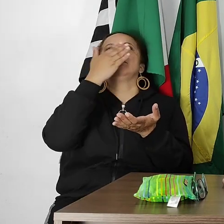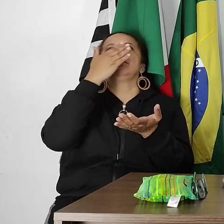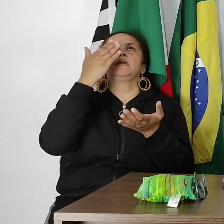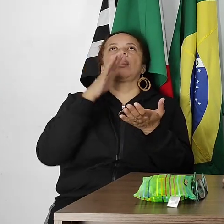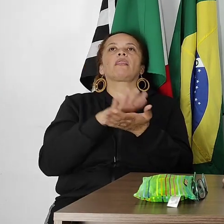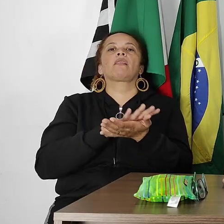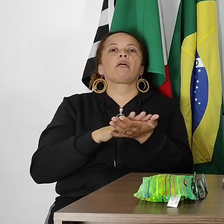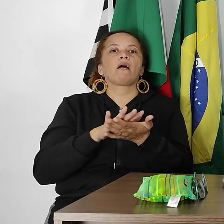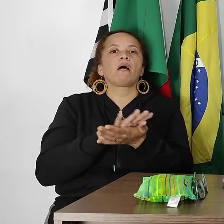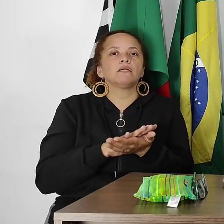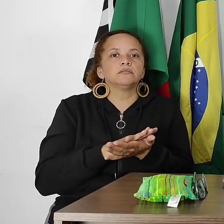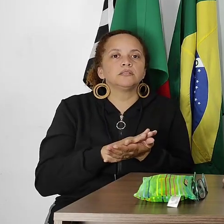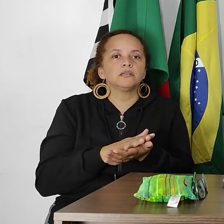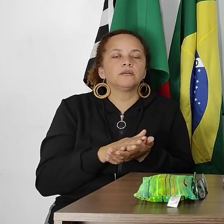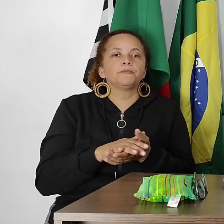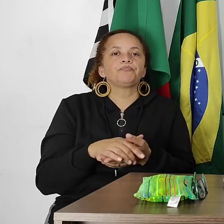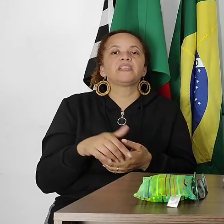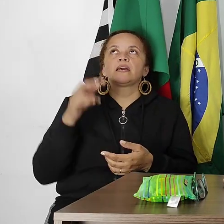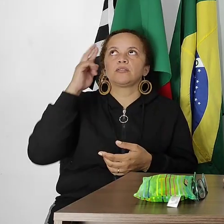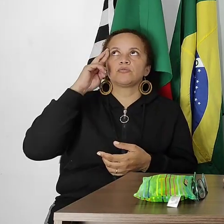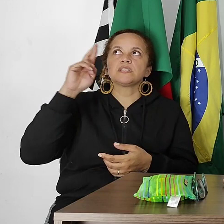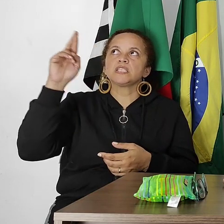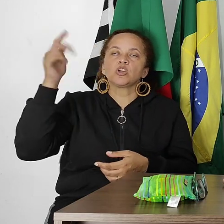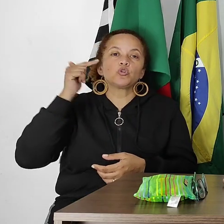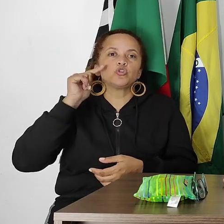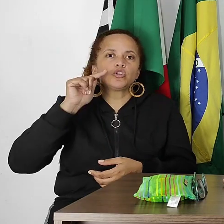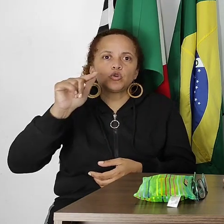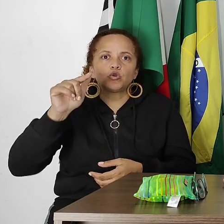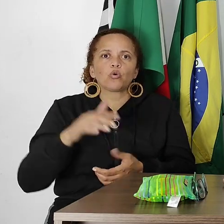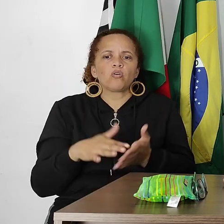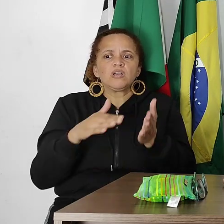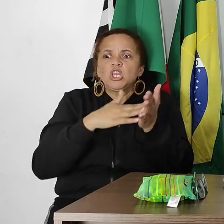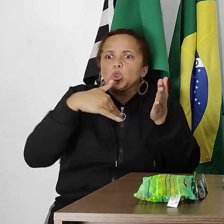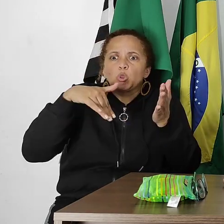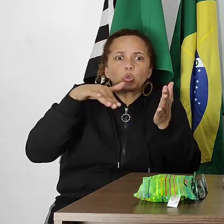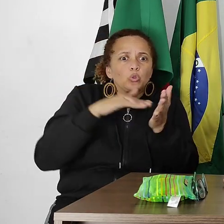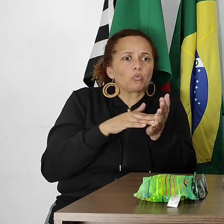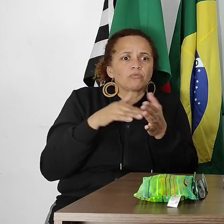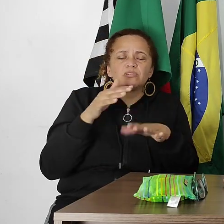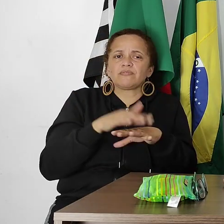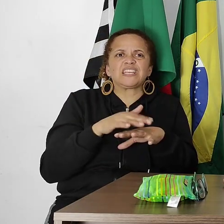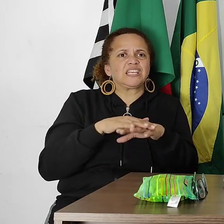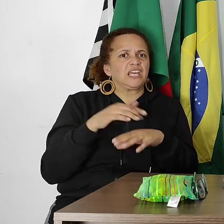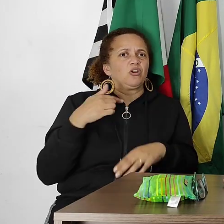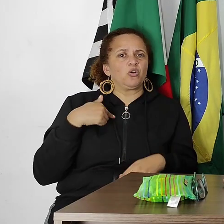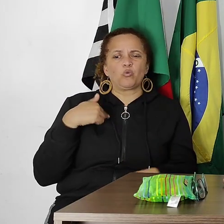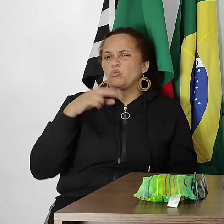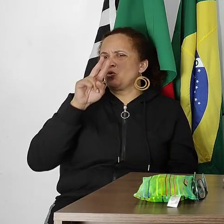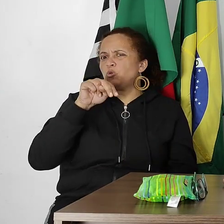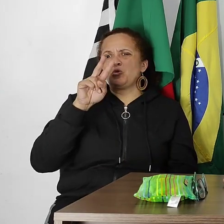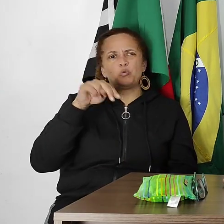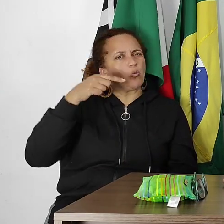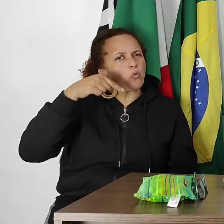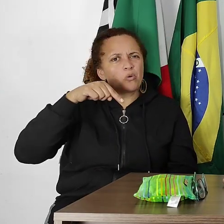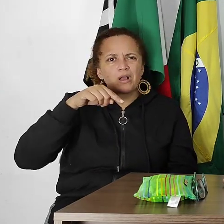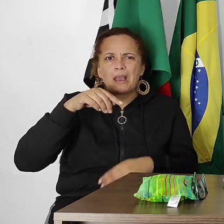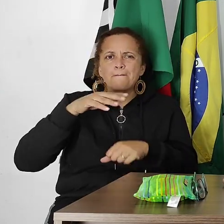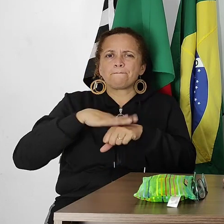E aí o Senhor mais uma vez me curou de todas aquelas doenças. Nunca mais eu fui para o